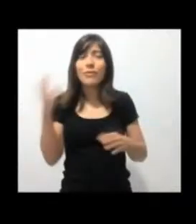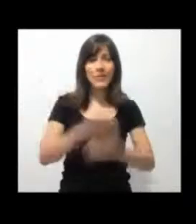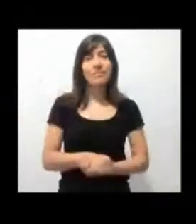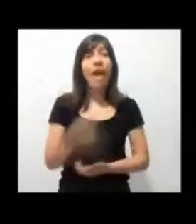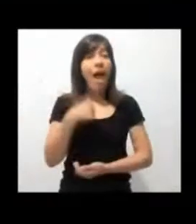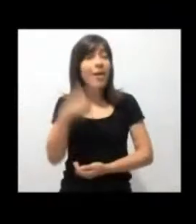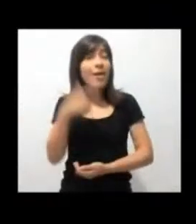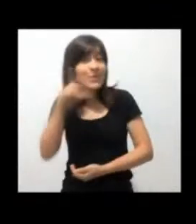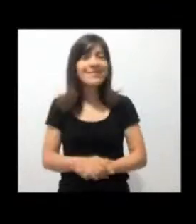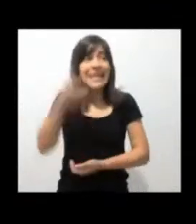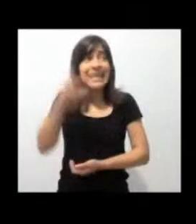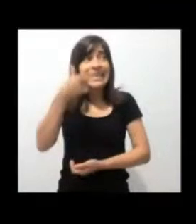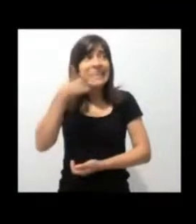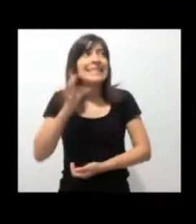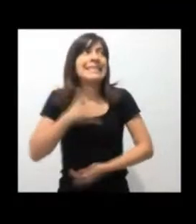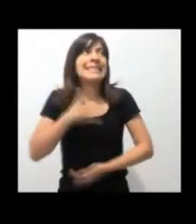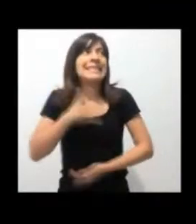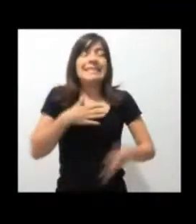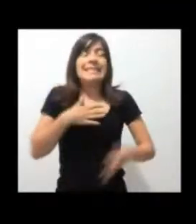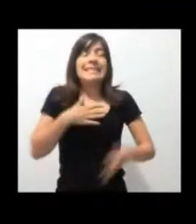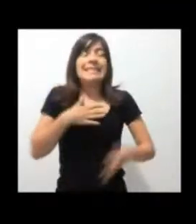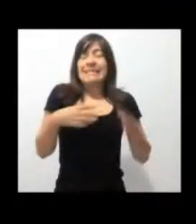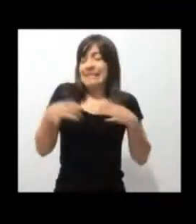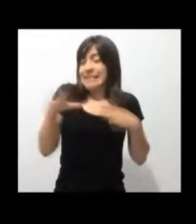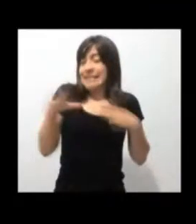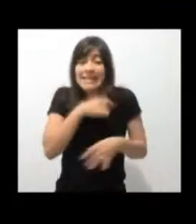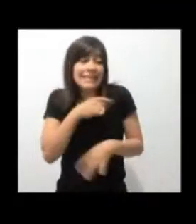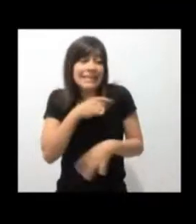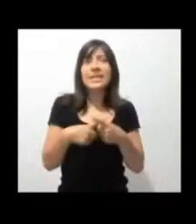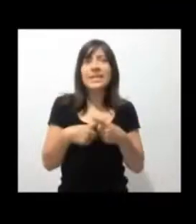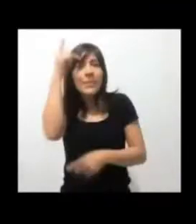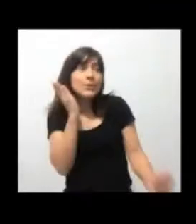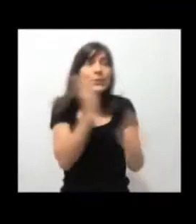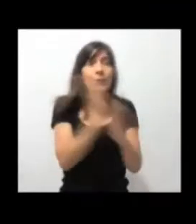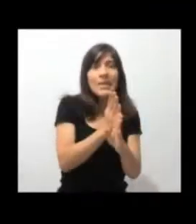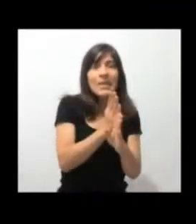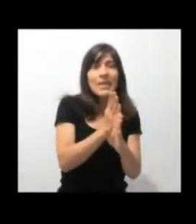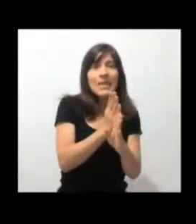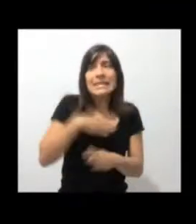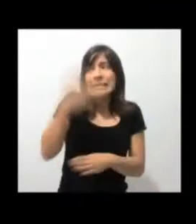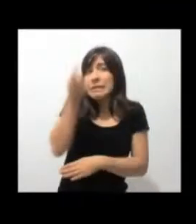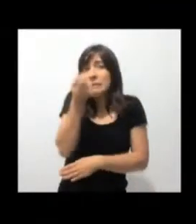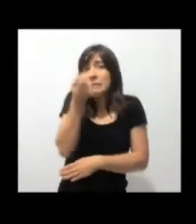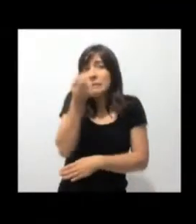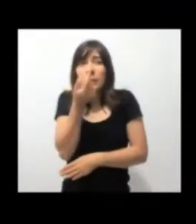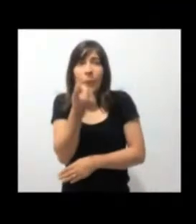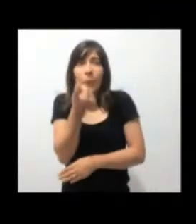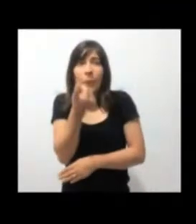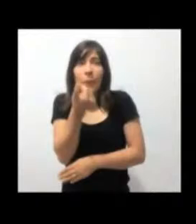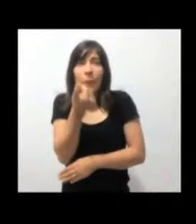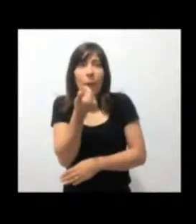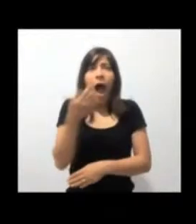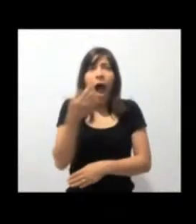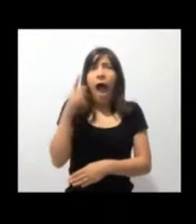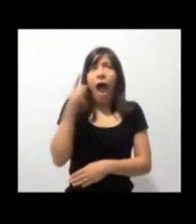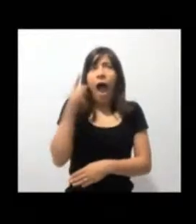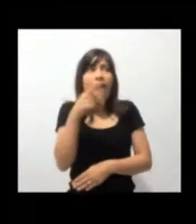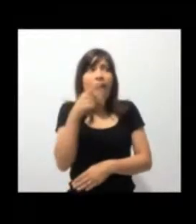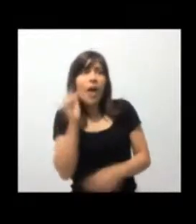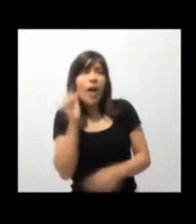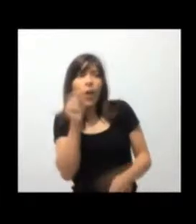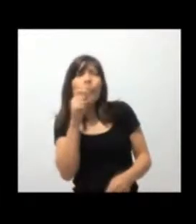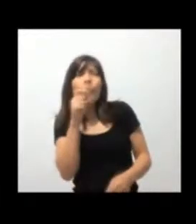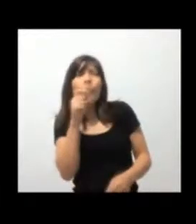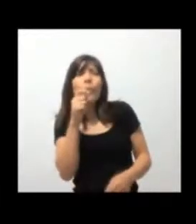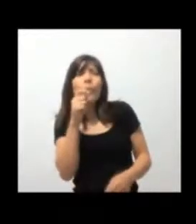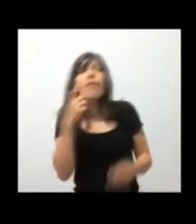Comecei a morrer de medo, porque se as pessoas descobrissem que eu não enxergava, o que, que elas iam falar de mim? O que, que a minha chefe